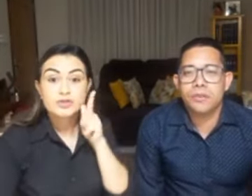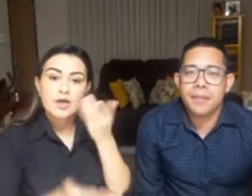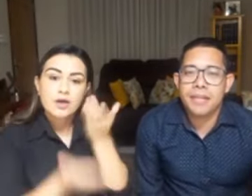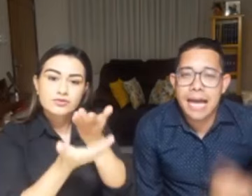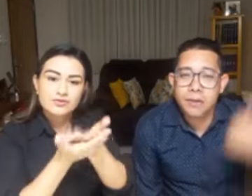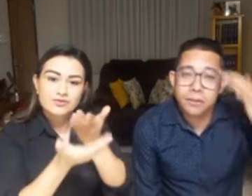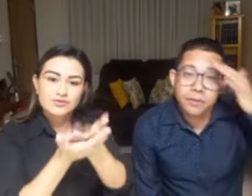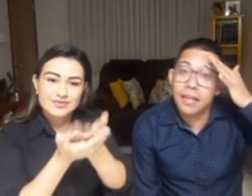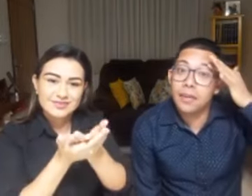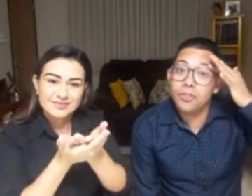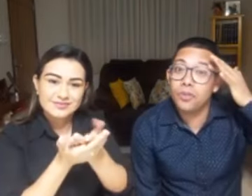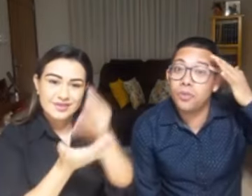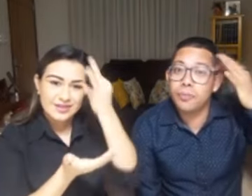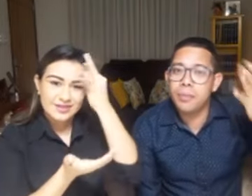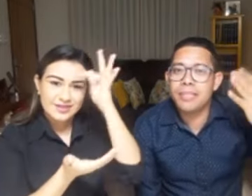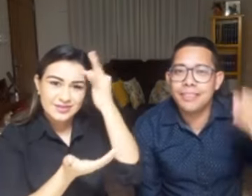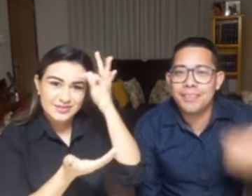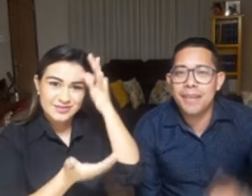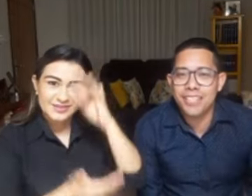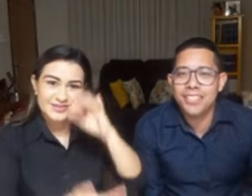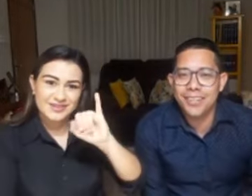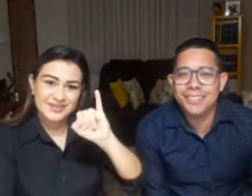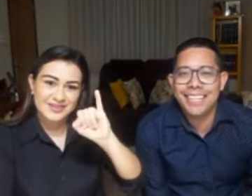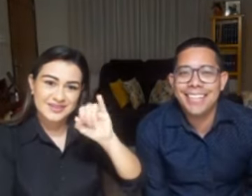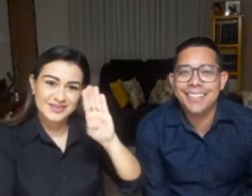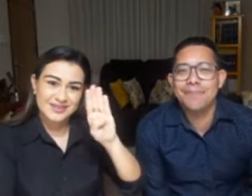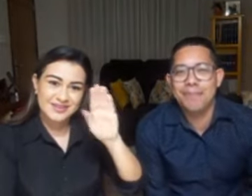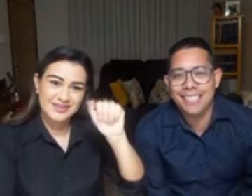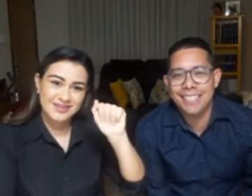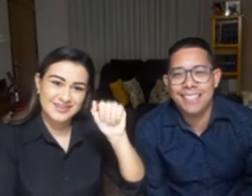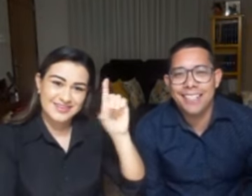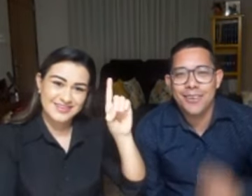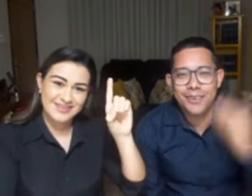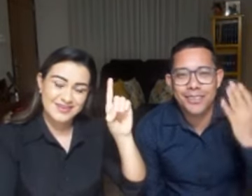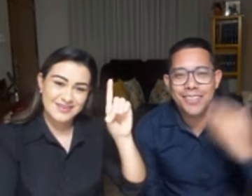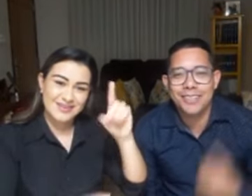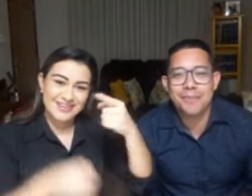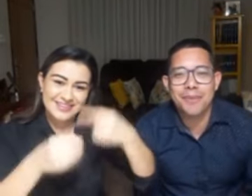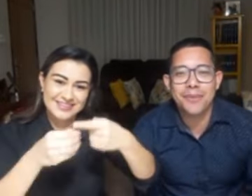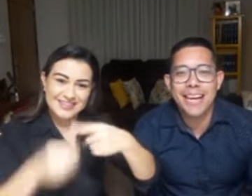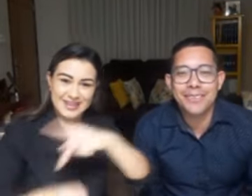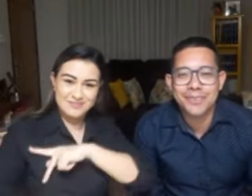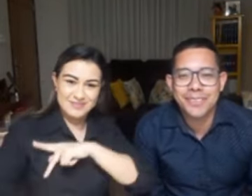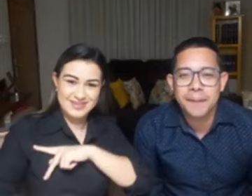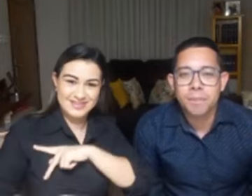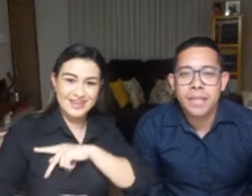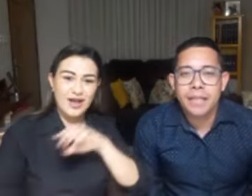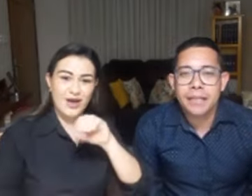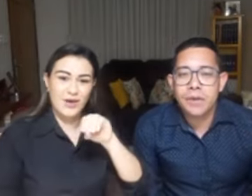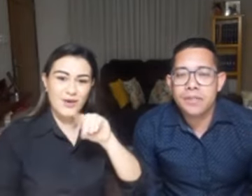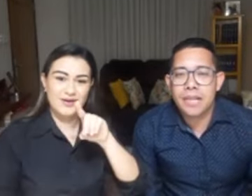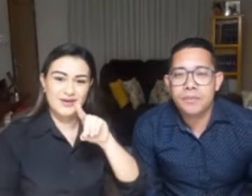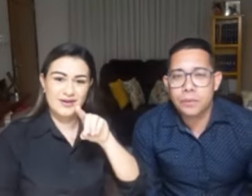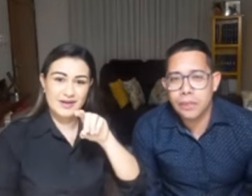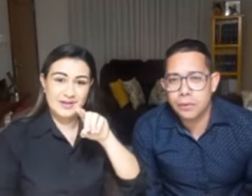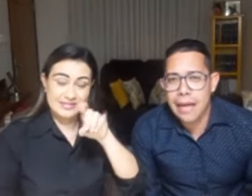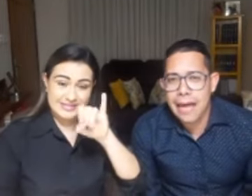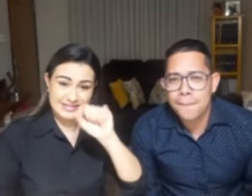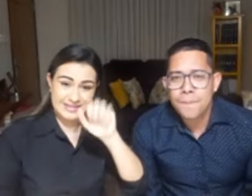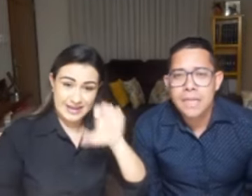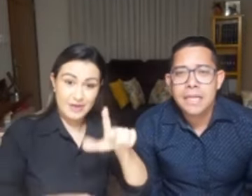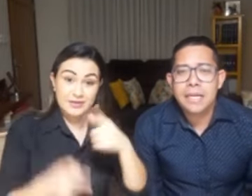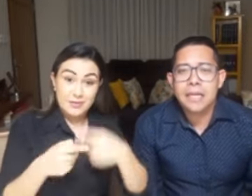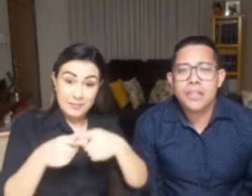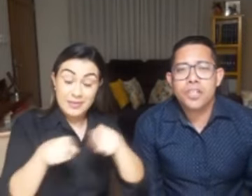estudando no seminário, né, no Instituto Bíblia das Assembleias de Deus, né, em Pinda, onde o Osiel também foi aluno. Então, eu estava estudando